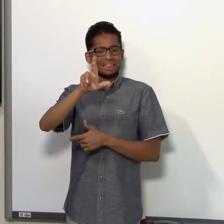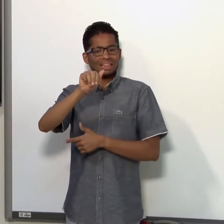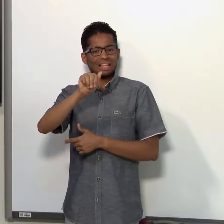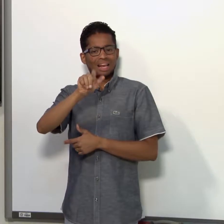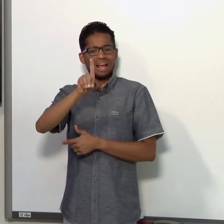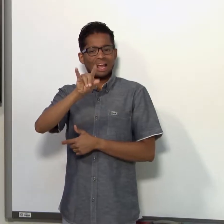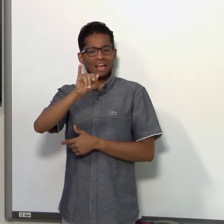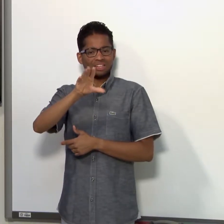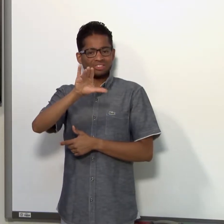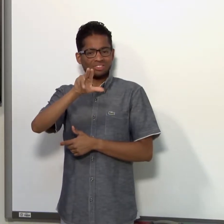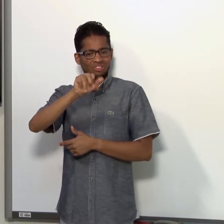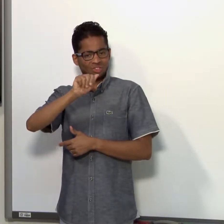a teoria tradicional,